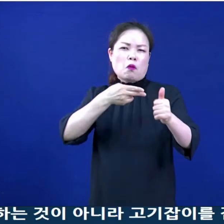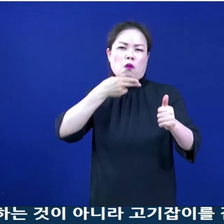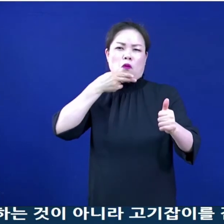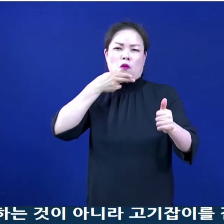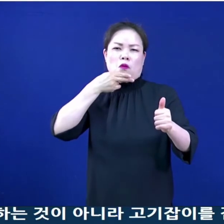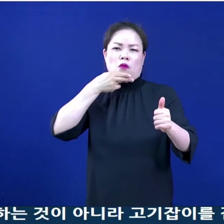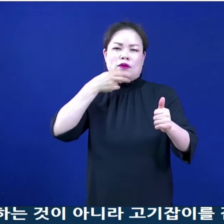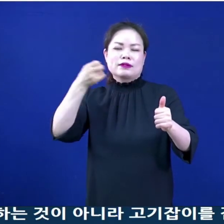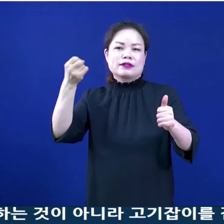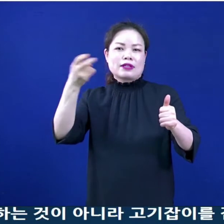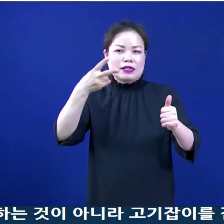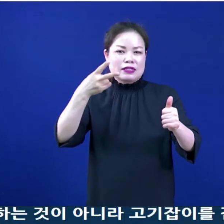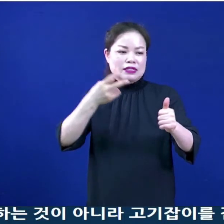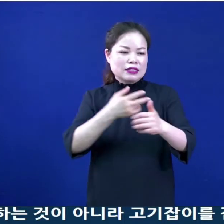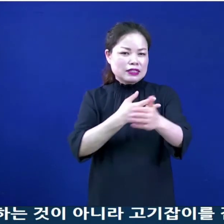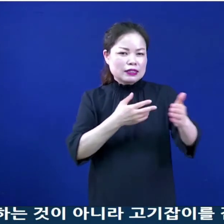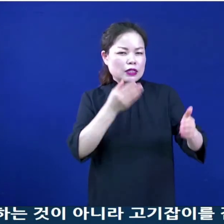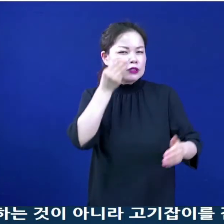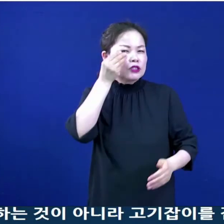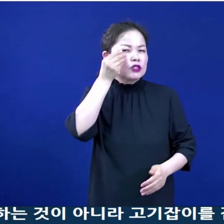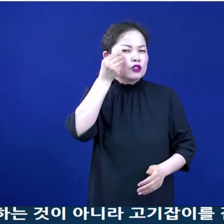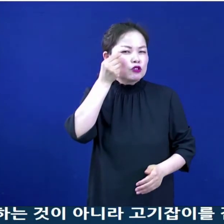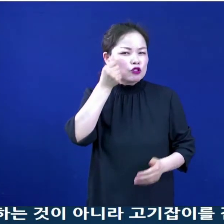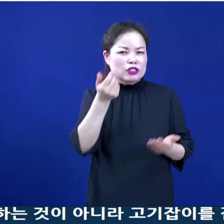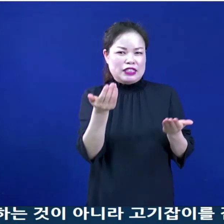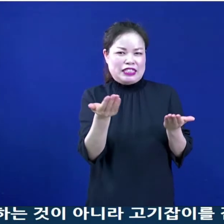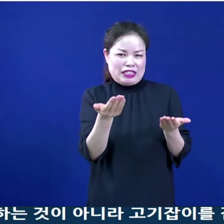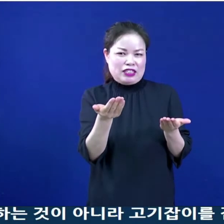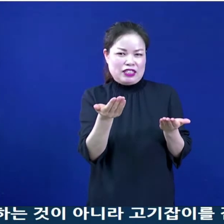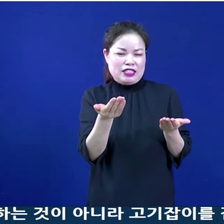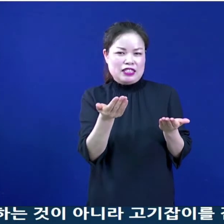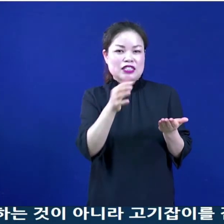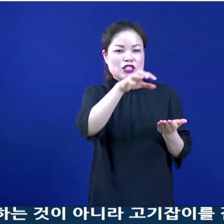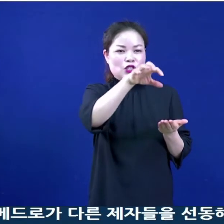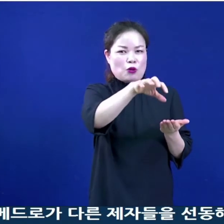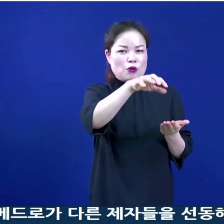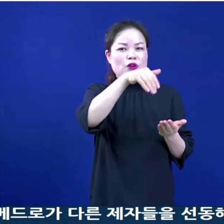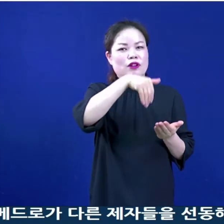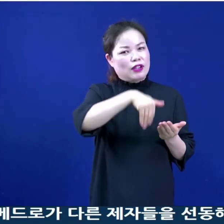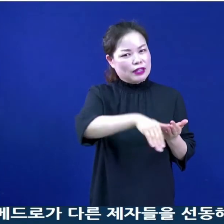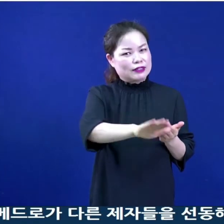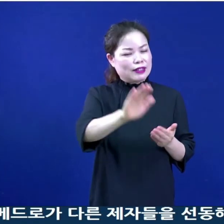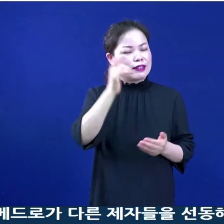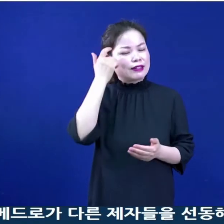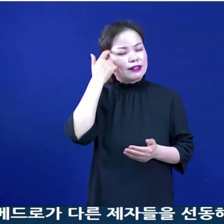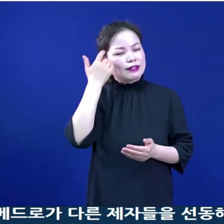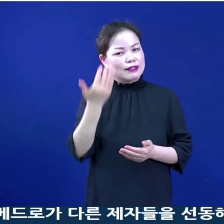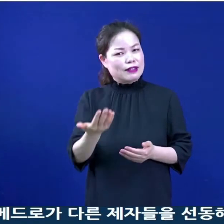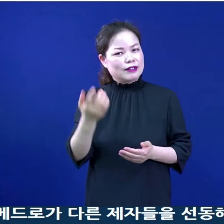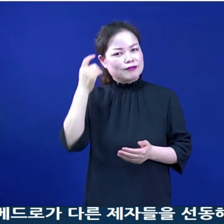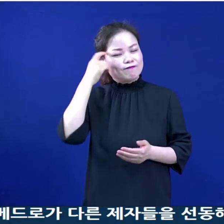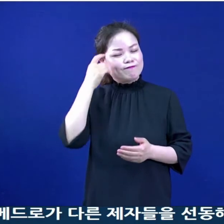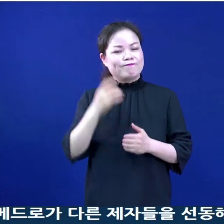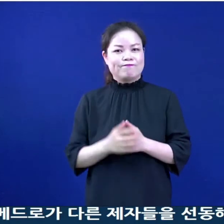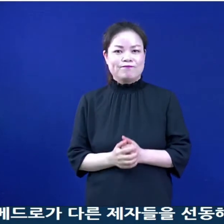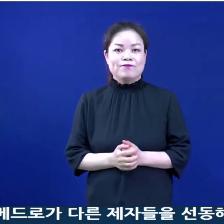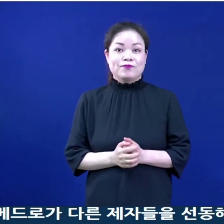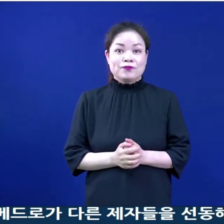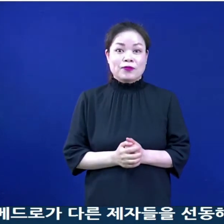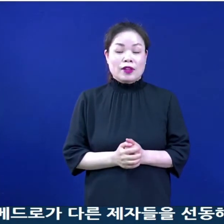보니까 다시 그들이 친숙했던 자리로 돌아가는 모습이 아니었나, 이렇게 판단이